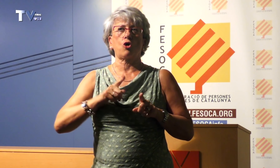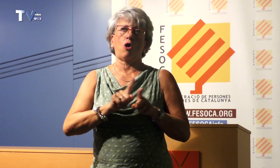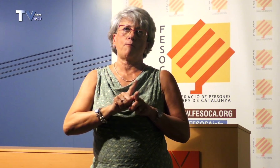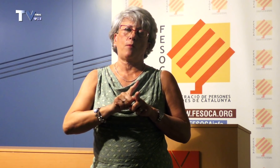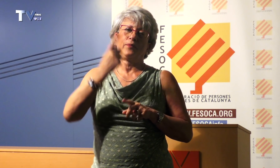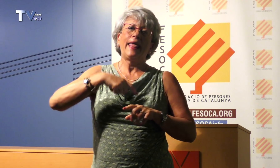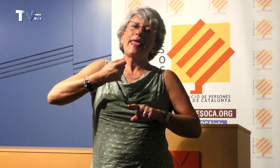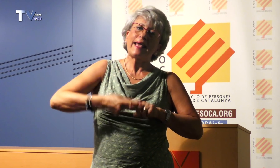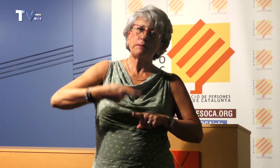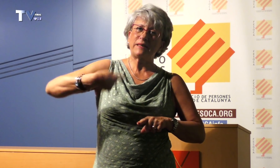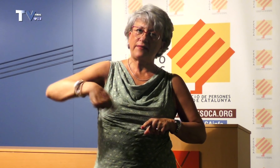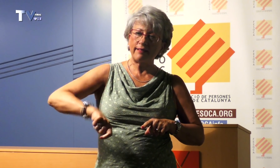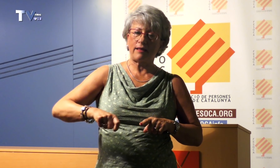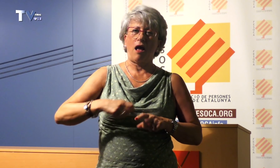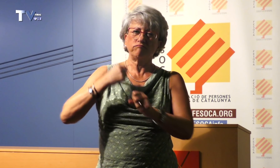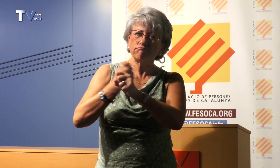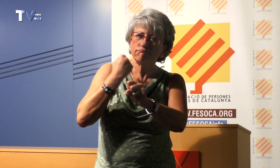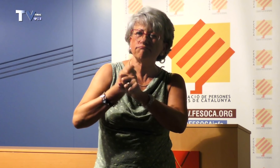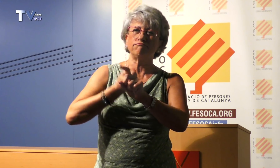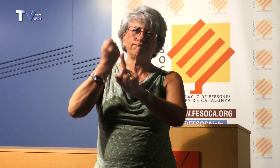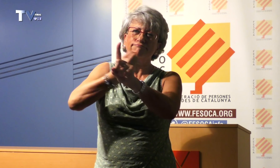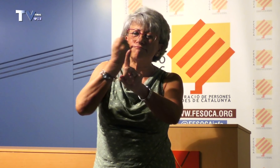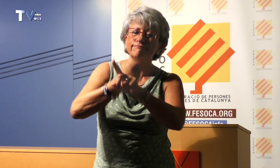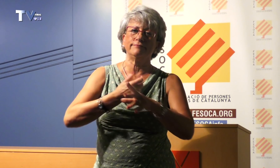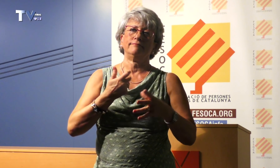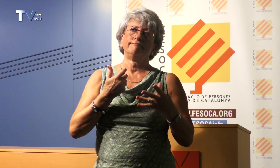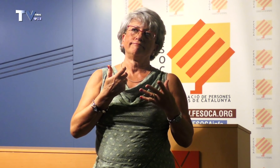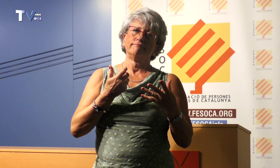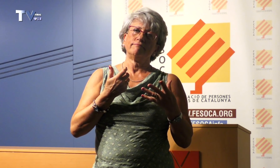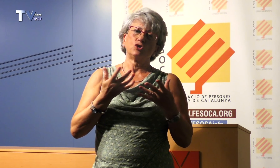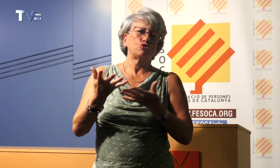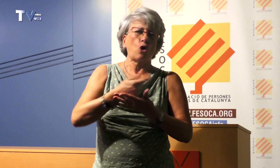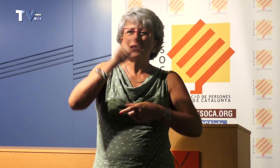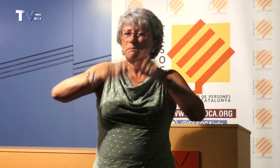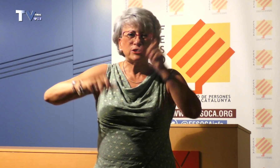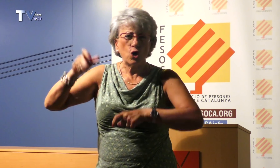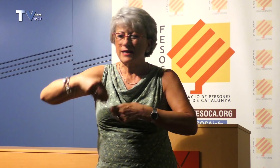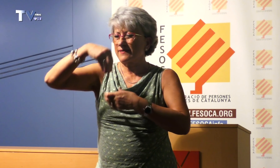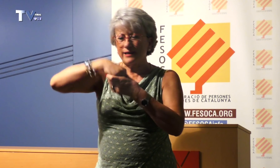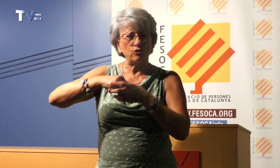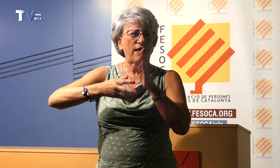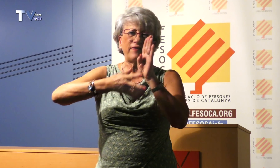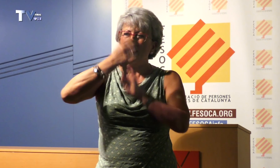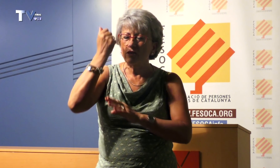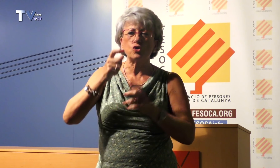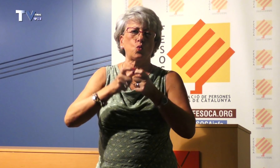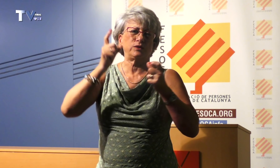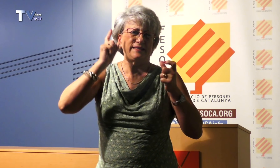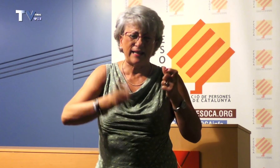Però aquí és un orgull realment ser, haver sigut jo expresidenta de la FESOCA amb la lluita que comporta, amb totes les persones